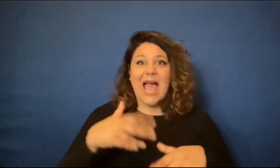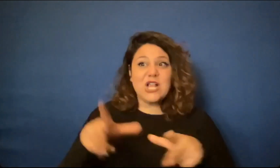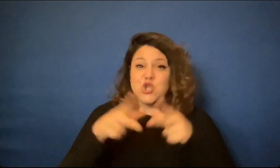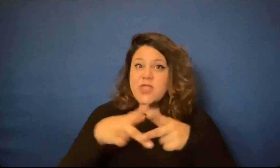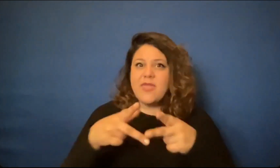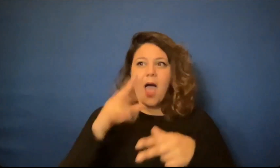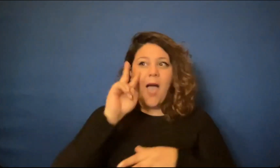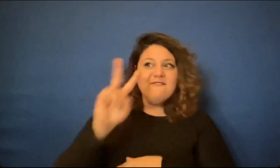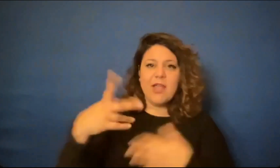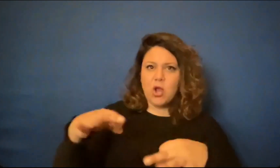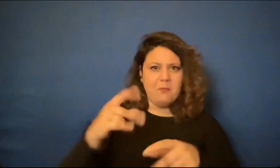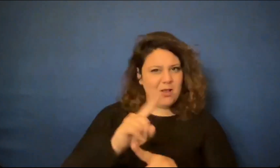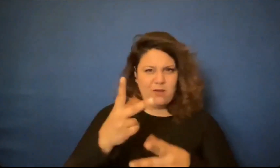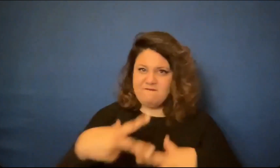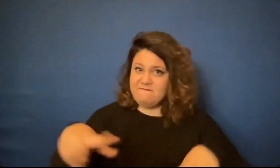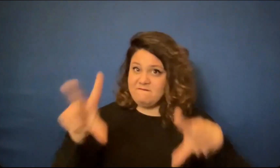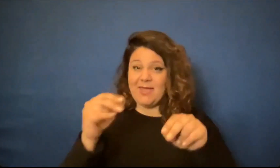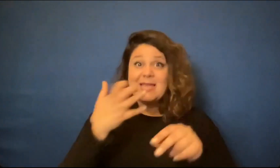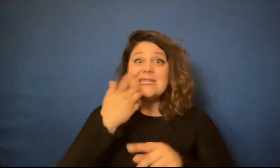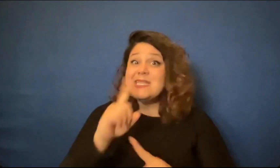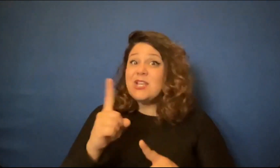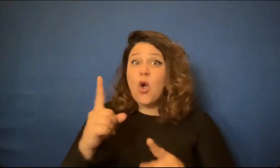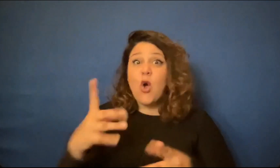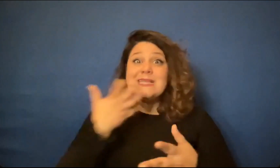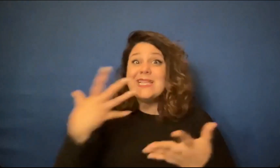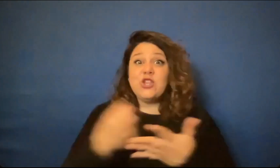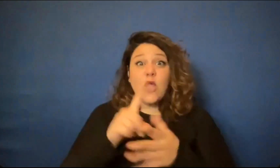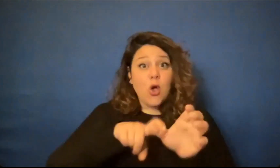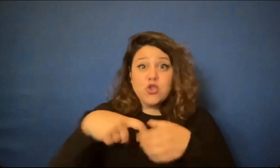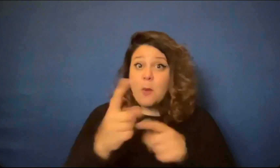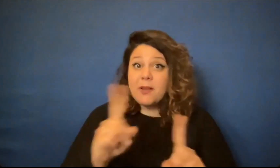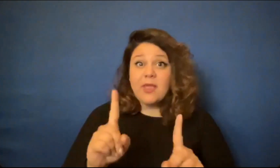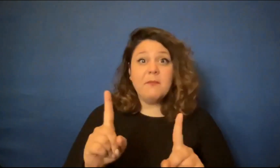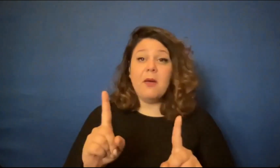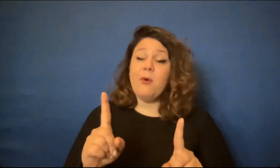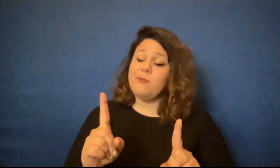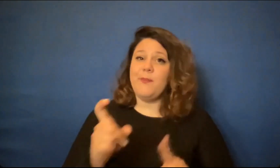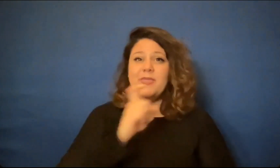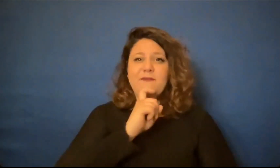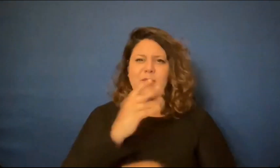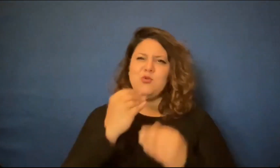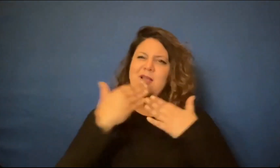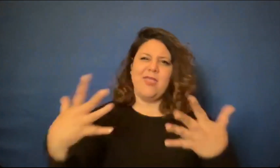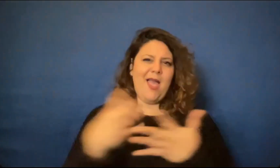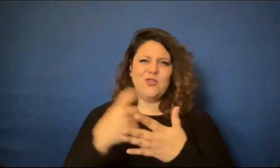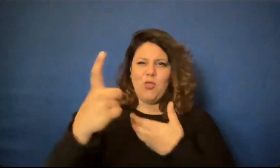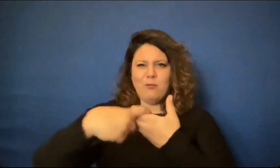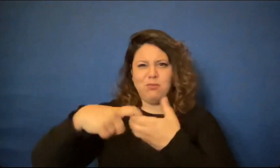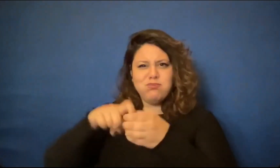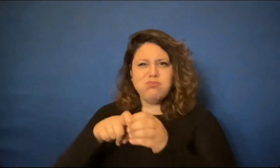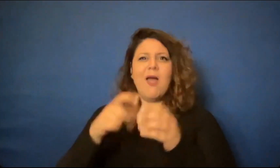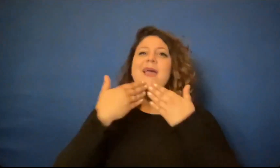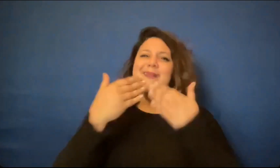pues tenemos muy poco donde rascar. Nada más, muchas gracias a todos los asistentes, por supuesto